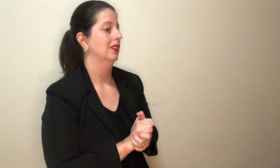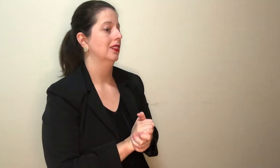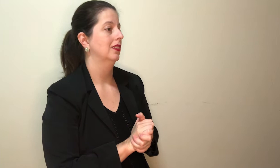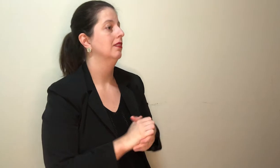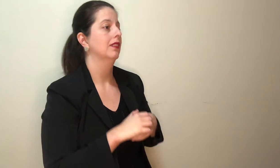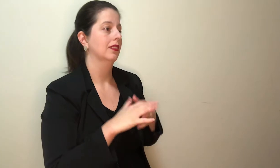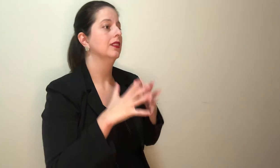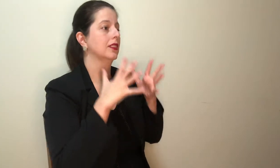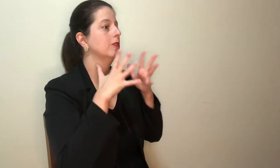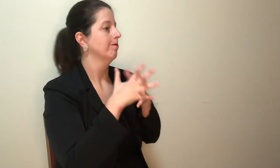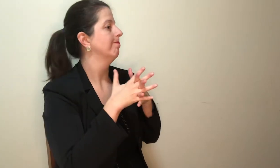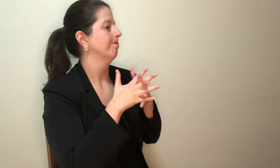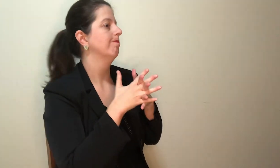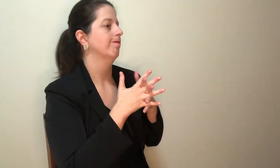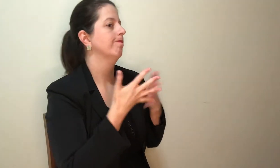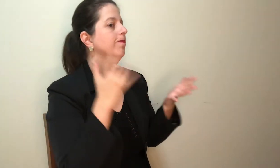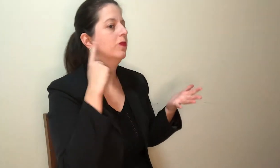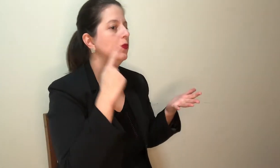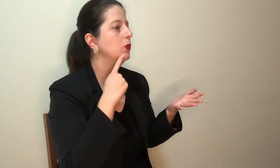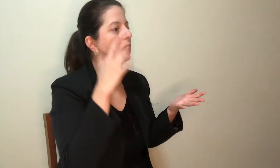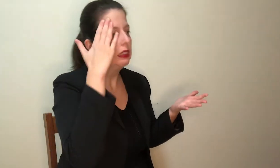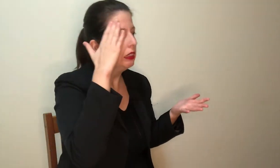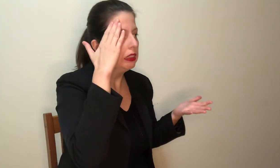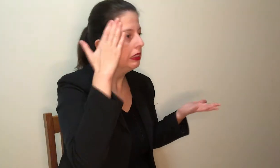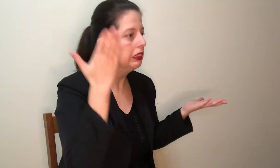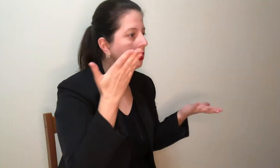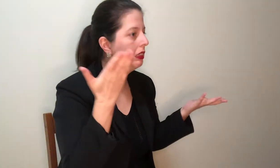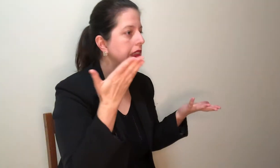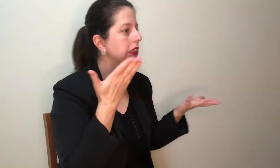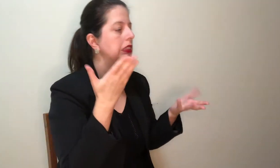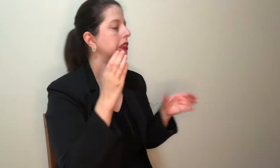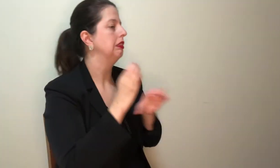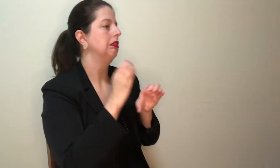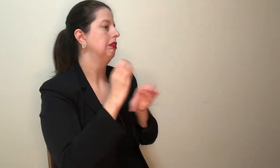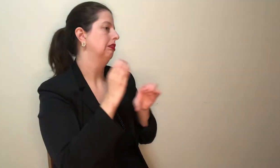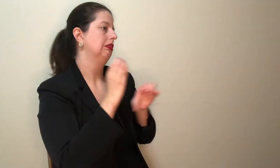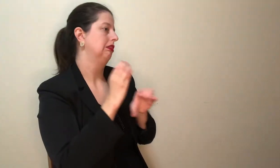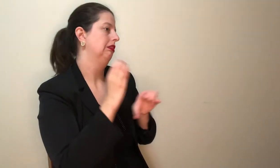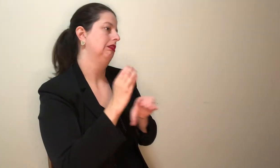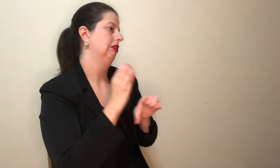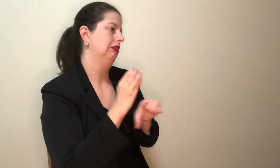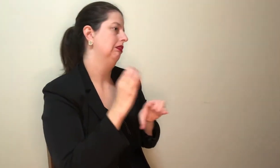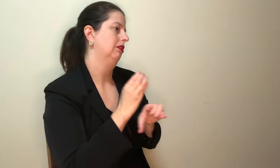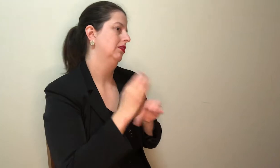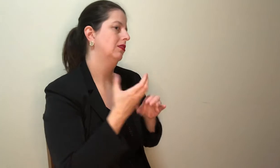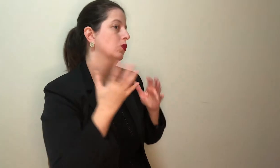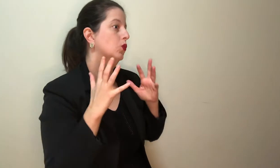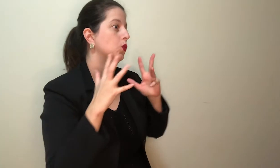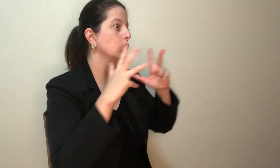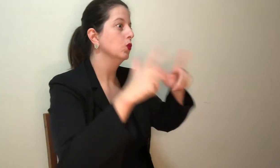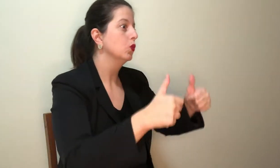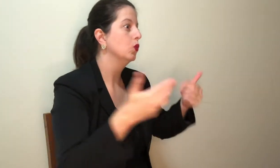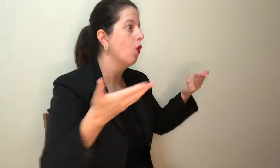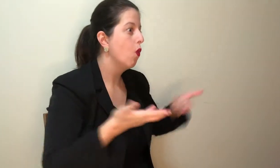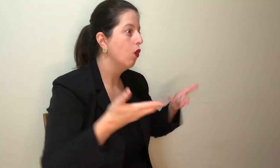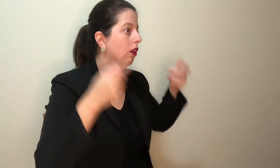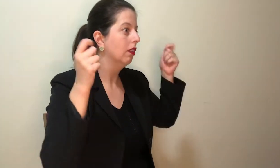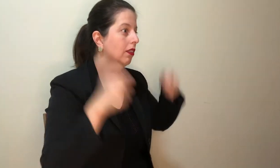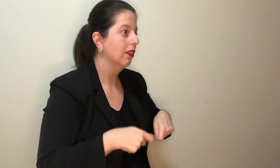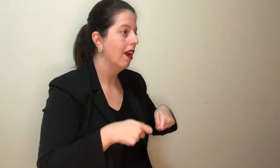sendo muito complicado para o surdo entender as coisas que estão acontecendo e a comunicação fica difícil. Mas a gente tem, por